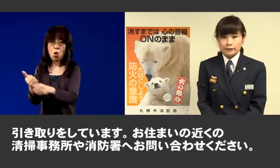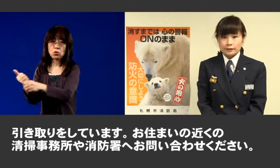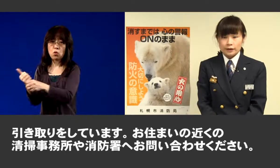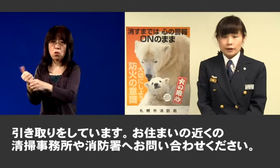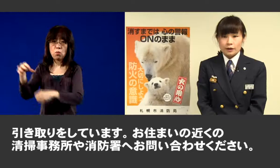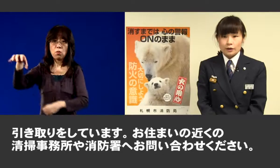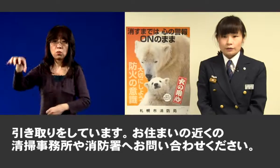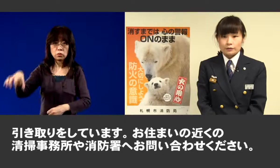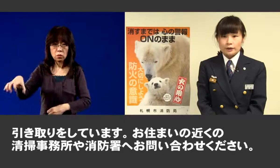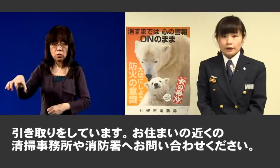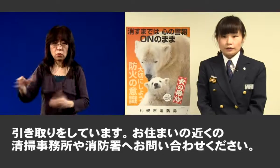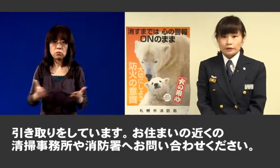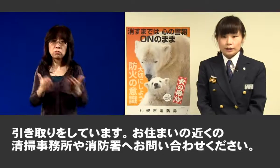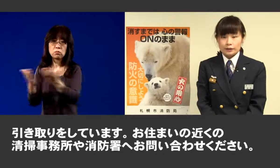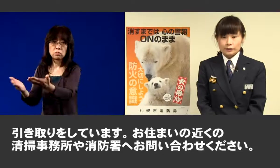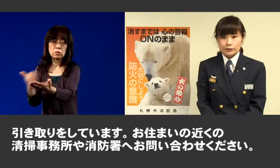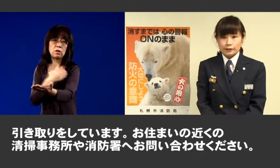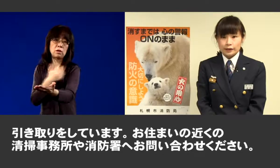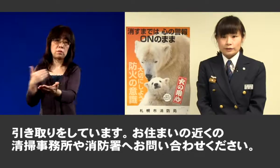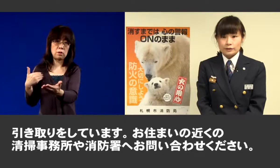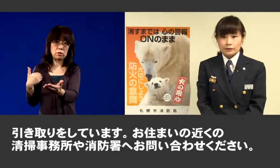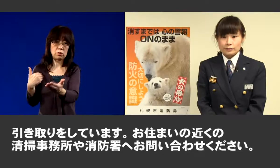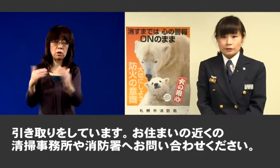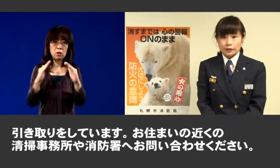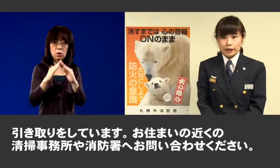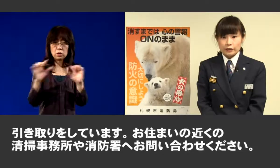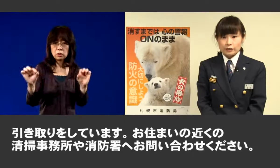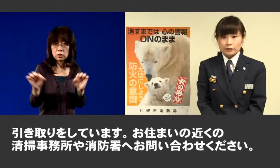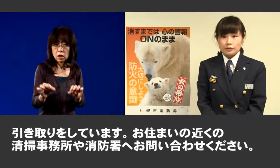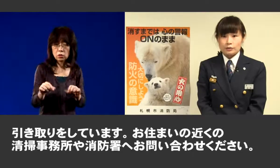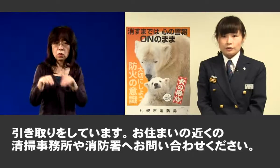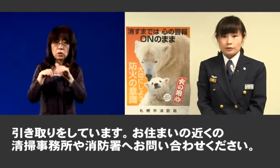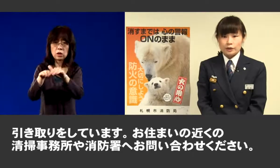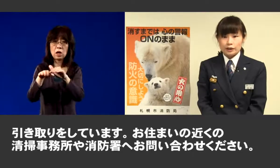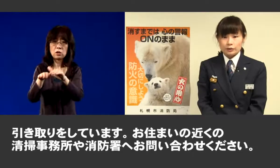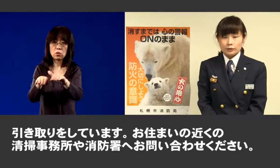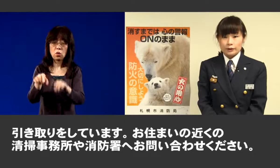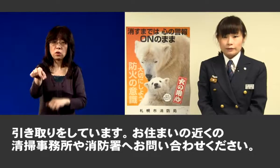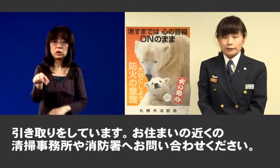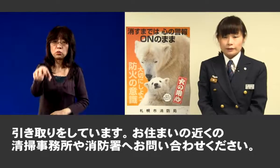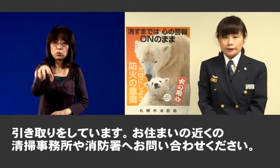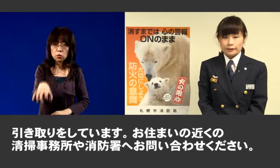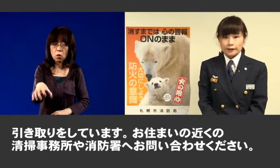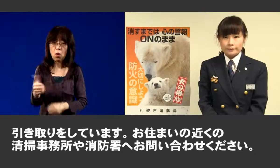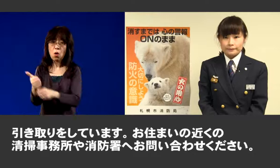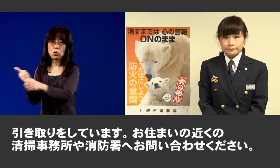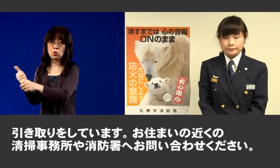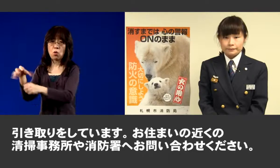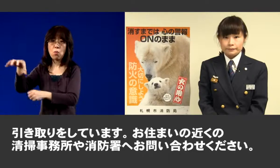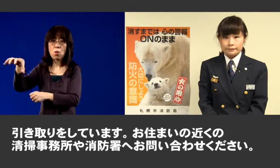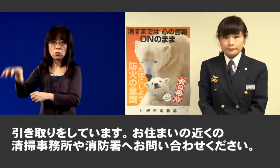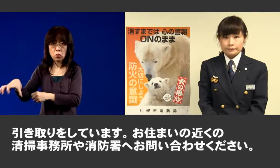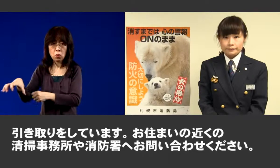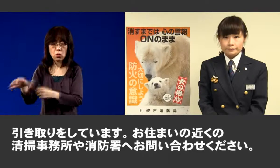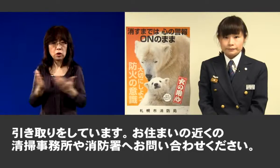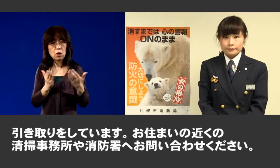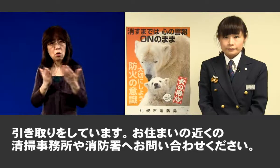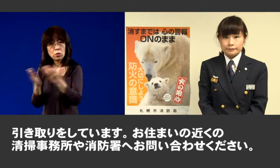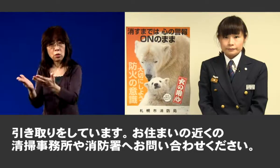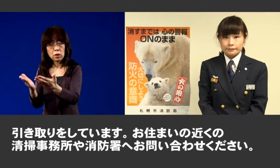ています。お住まいの近くの清掃事務所や消防署へお問い合わせください。